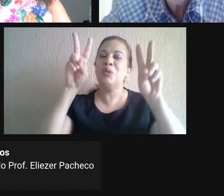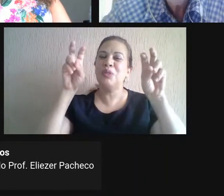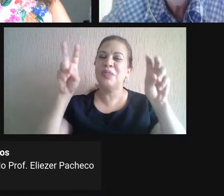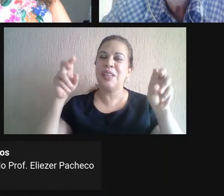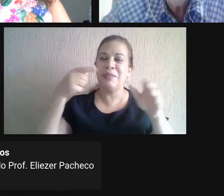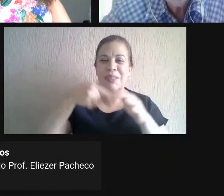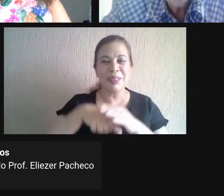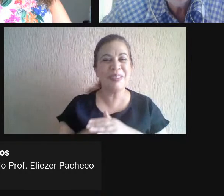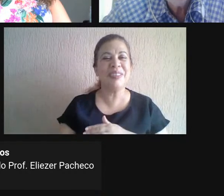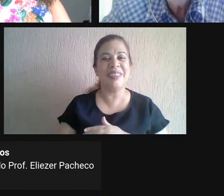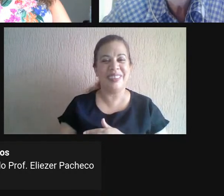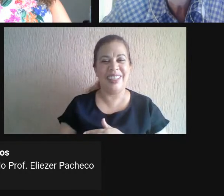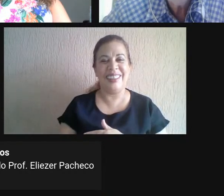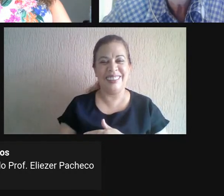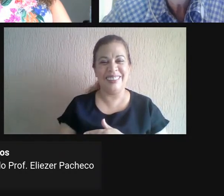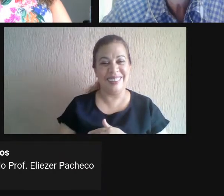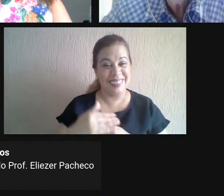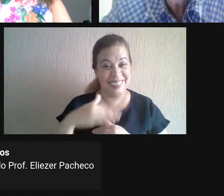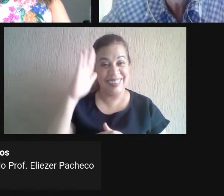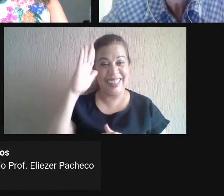aprofundar um pouco mais.